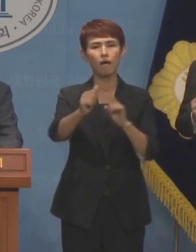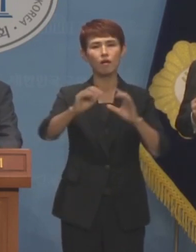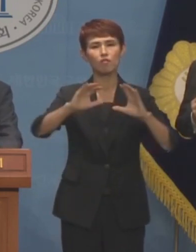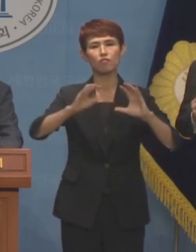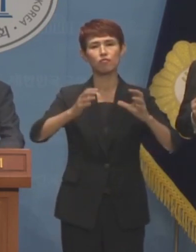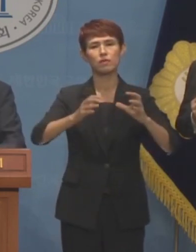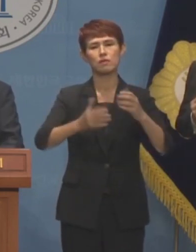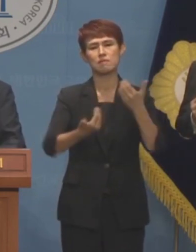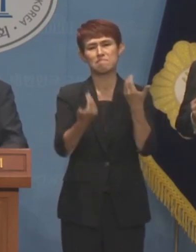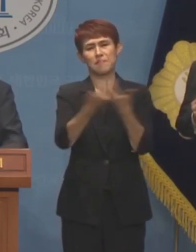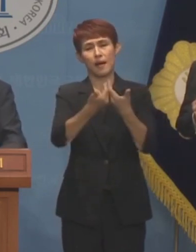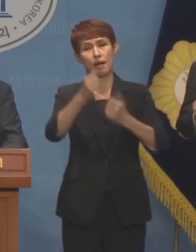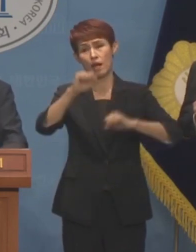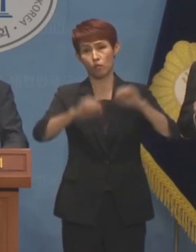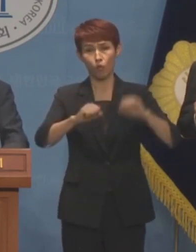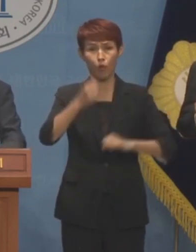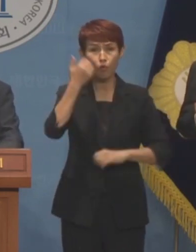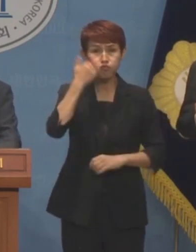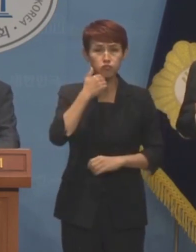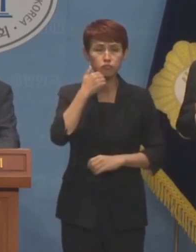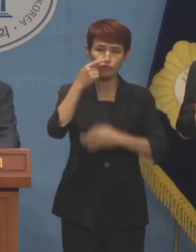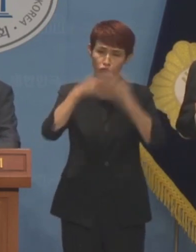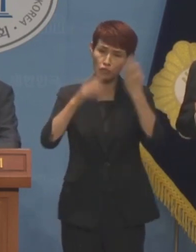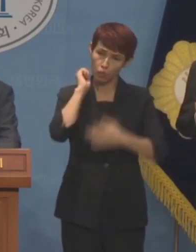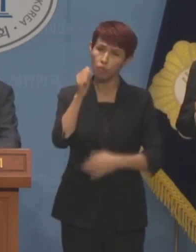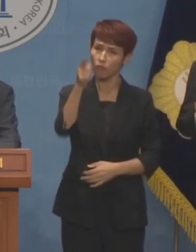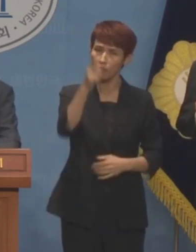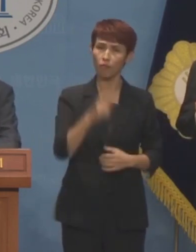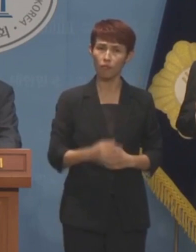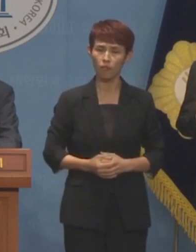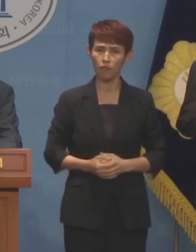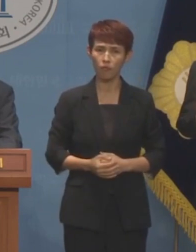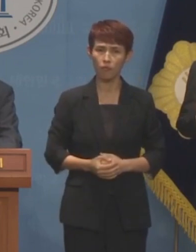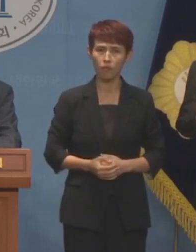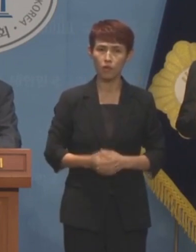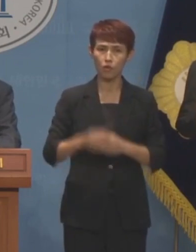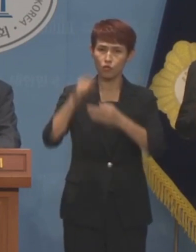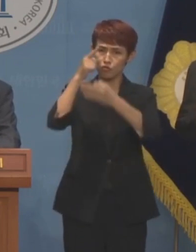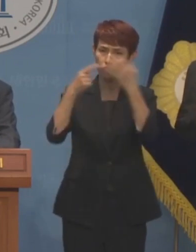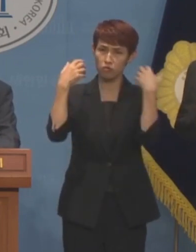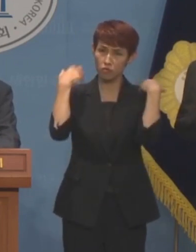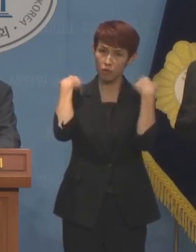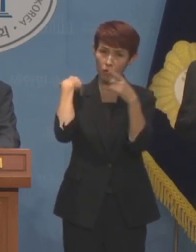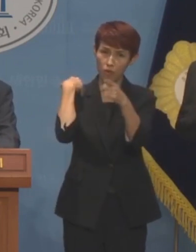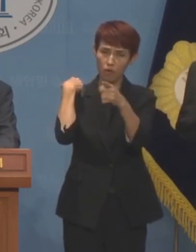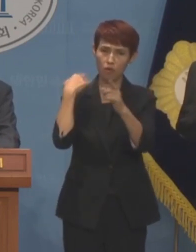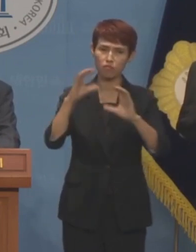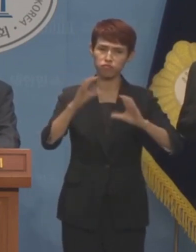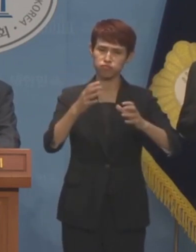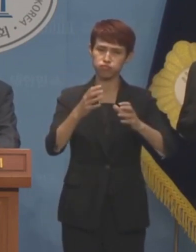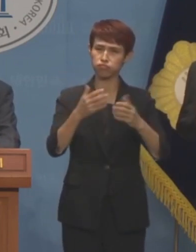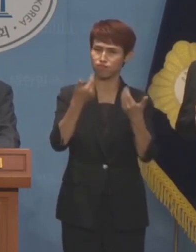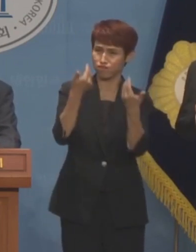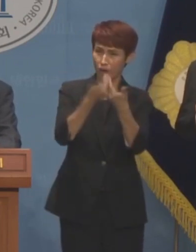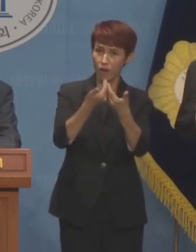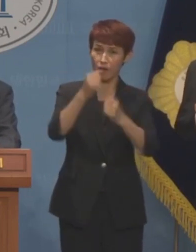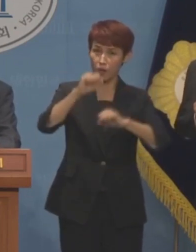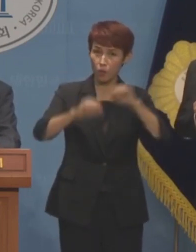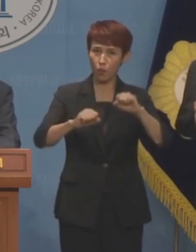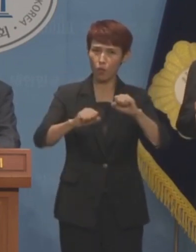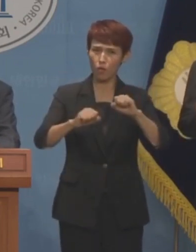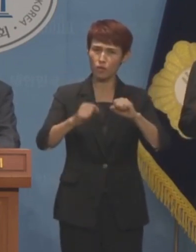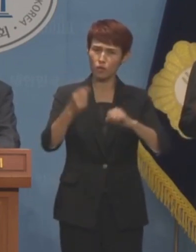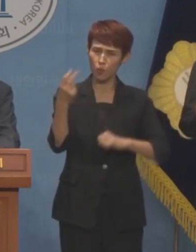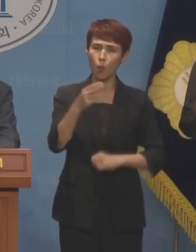반국가적인 행동을 윤석열 대통령이 한 것입니다. 윤석열 정권의 반국가적인 행태는 어제 오늘의 일이